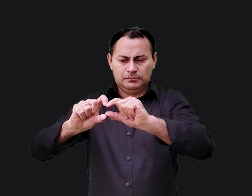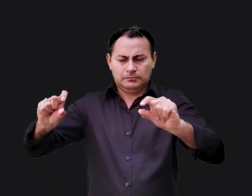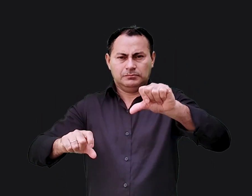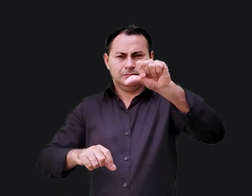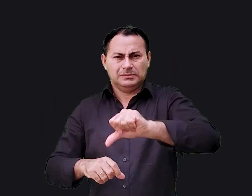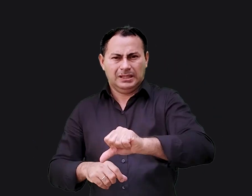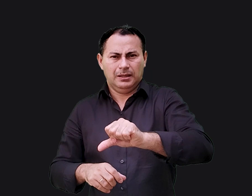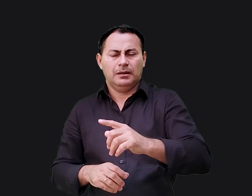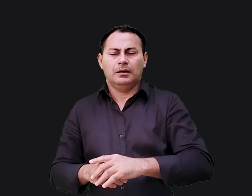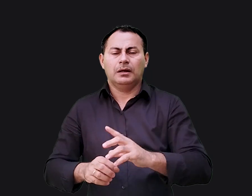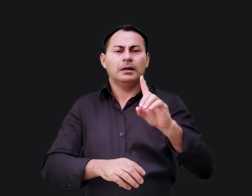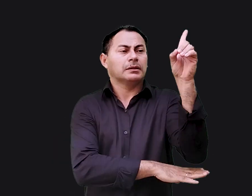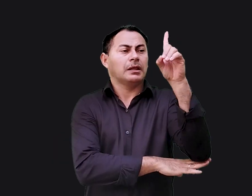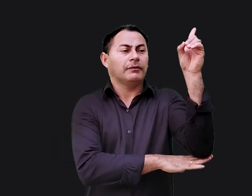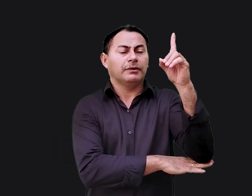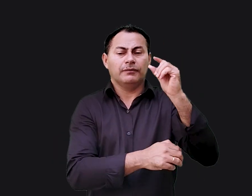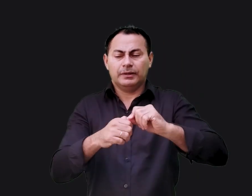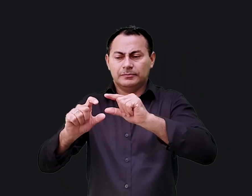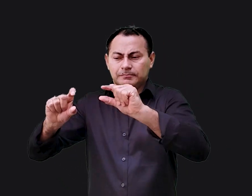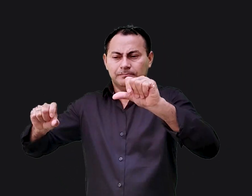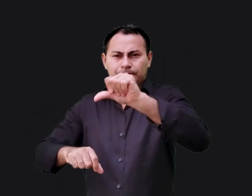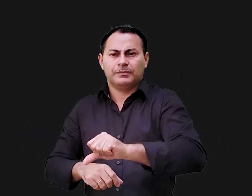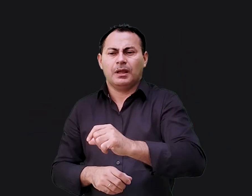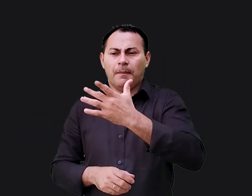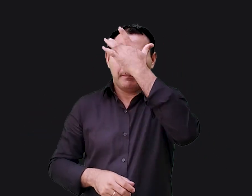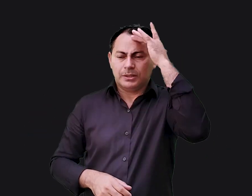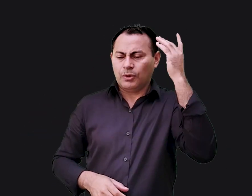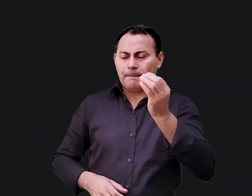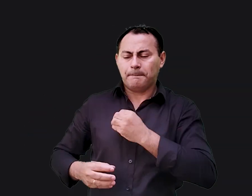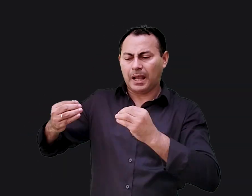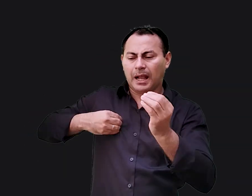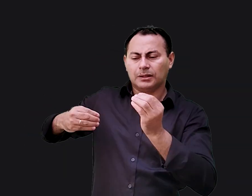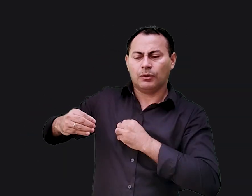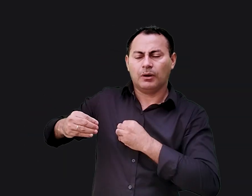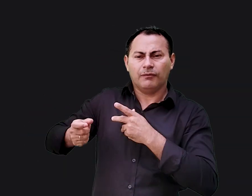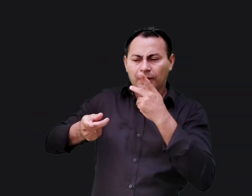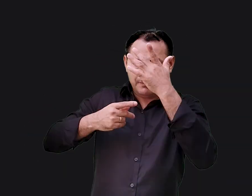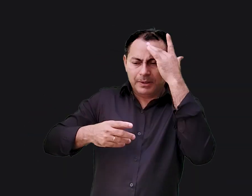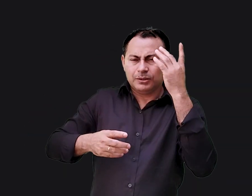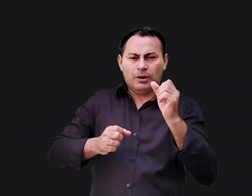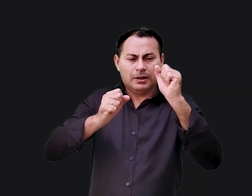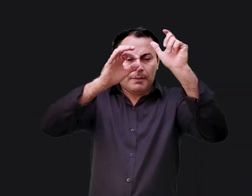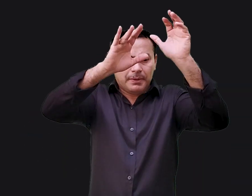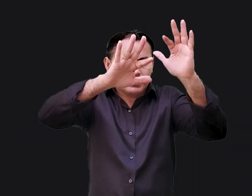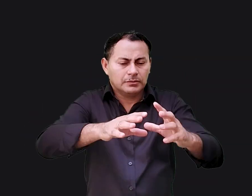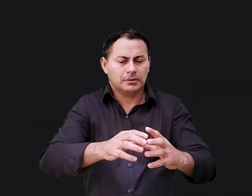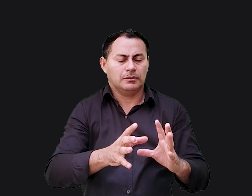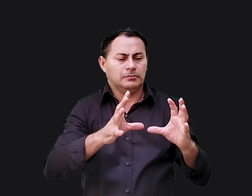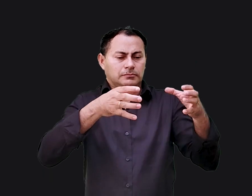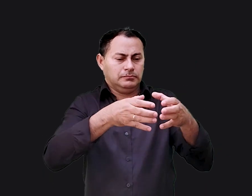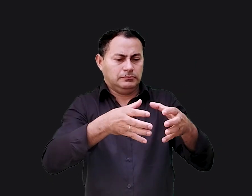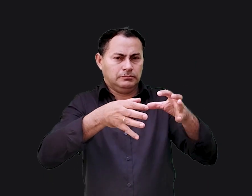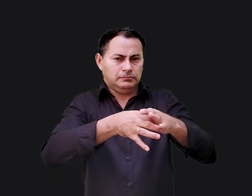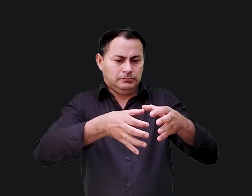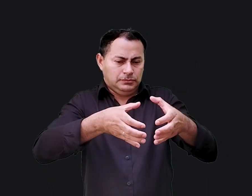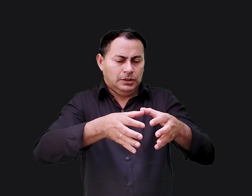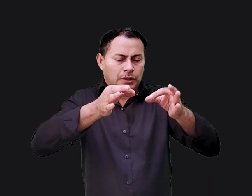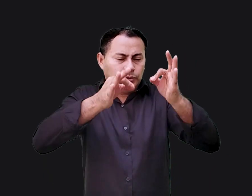sentença negativa. Davi fez uma sentença negativa sobre o homem pecador para dizer que o homem abençoado estará na congregação dos justos